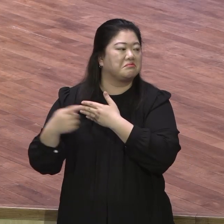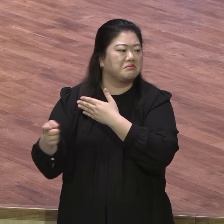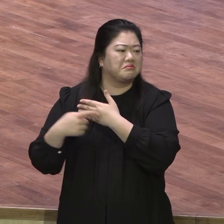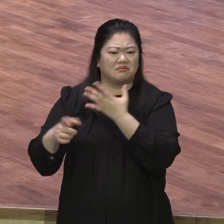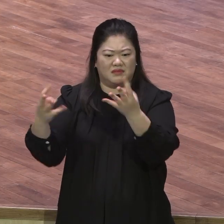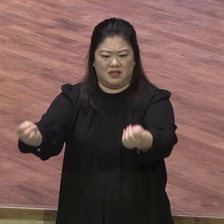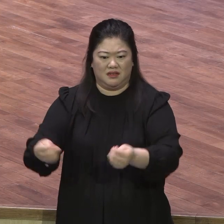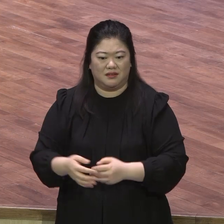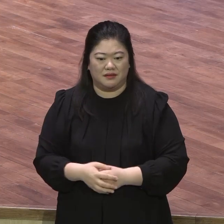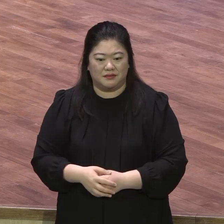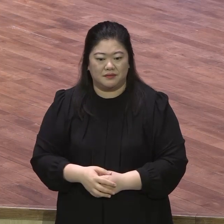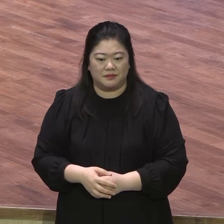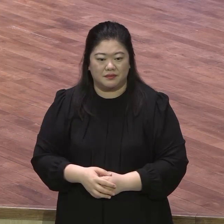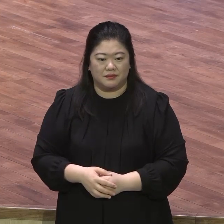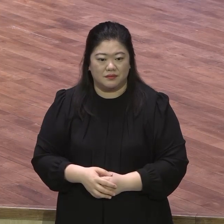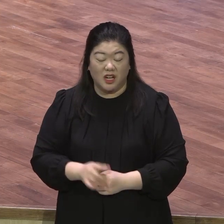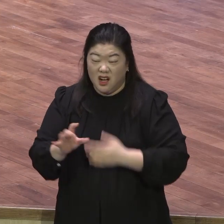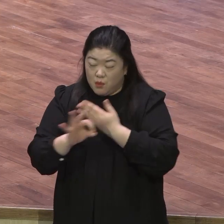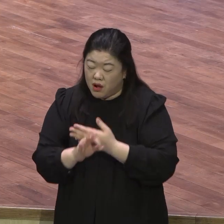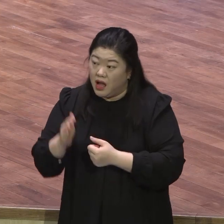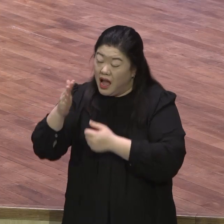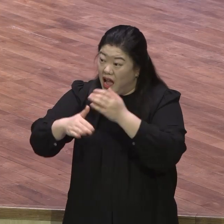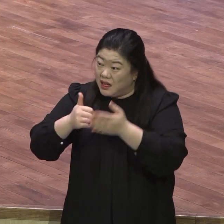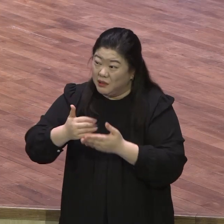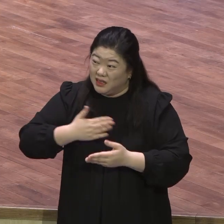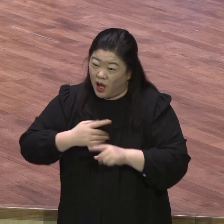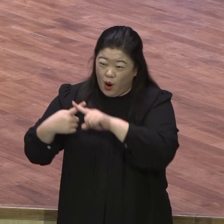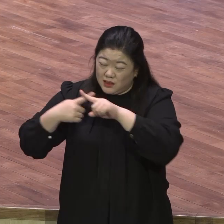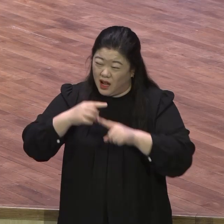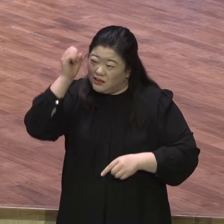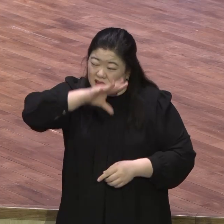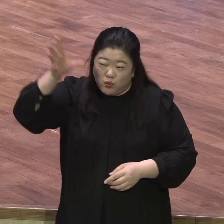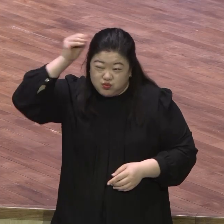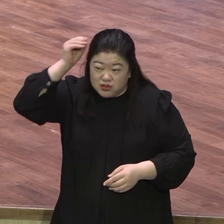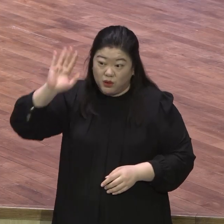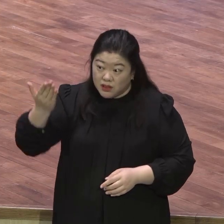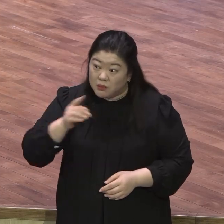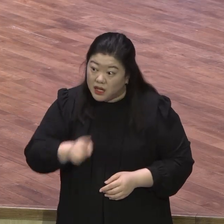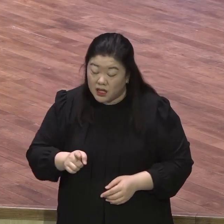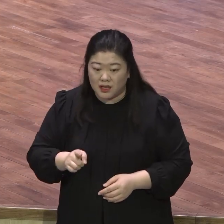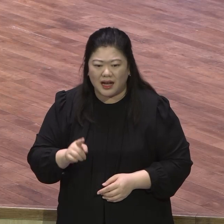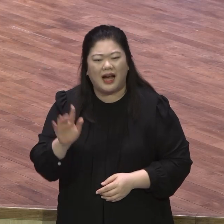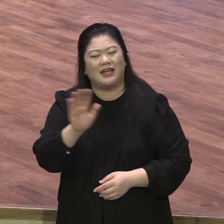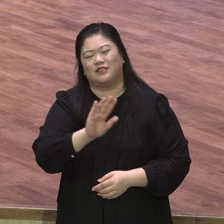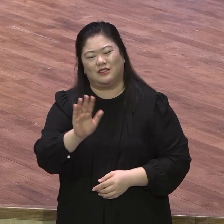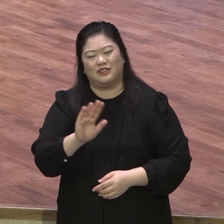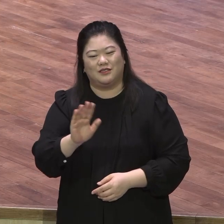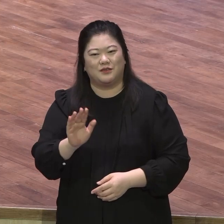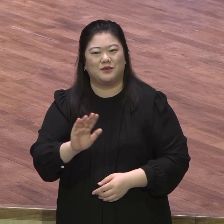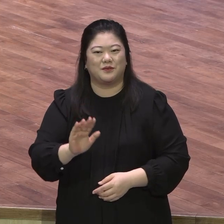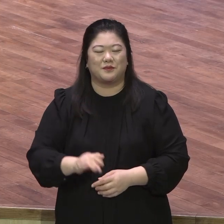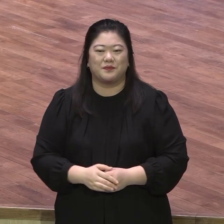자칫 하나님은요 무조건 명령만 하시고 마치 우리를 노예처럼 그걸 행한다고 생각하면 안 돼요